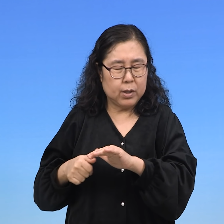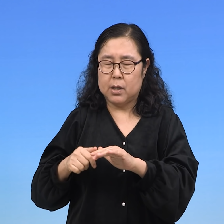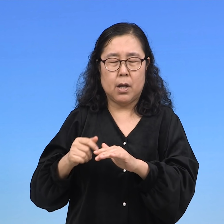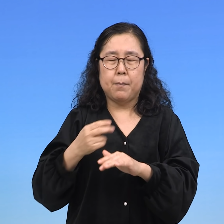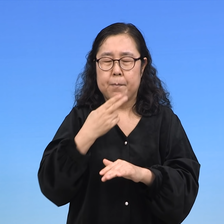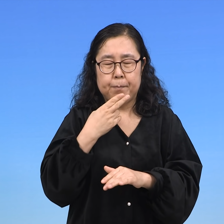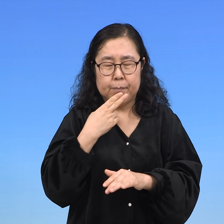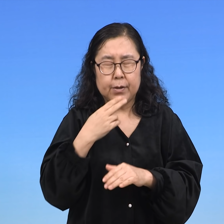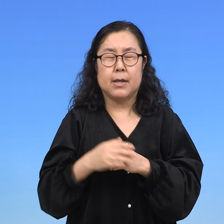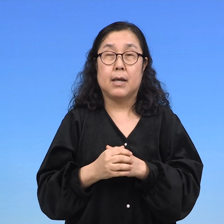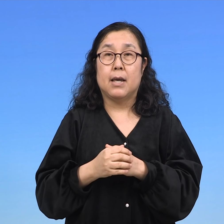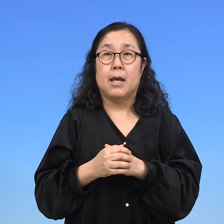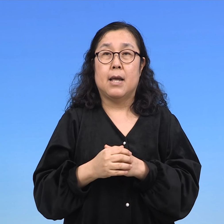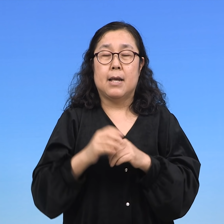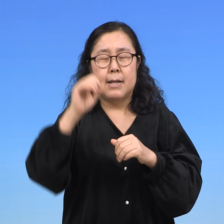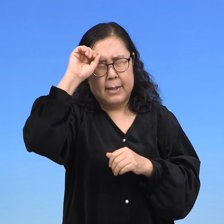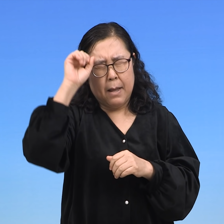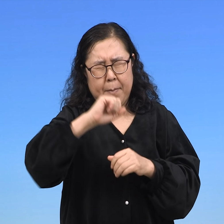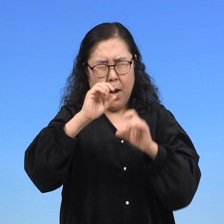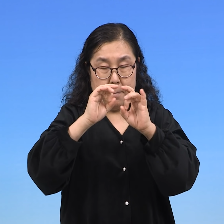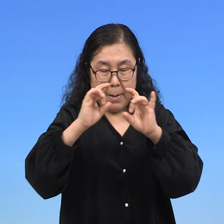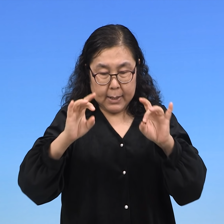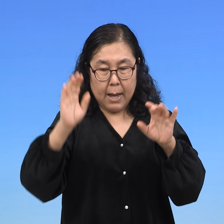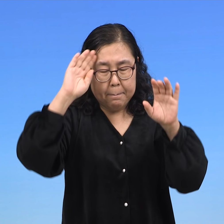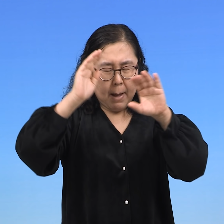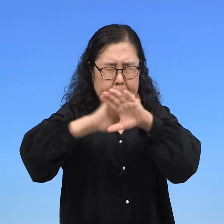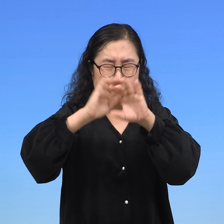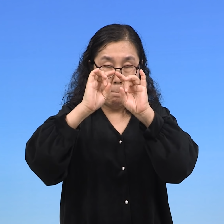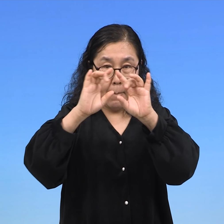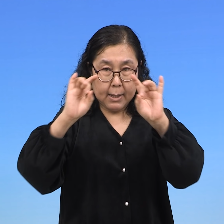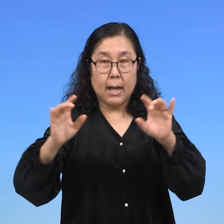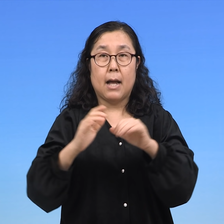것이 아니라 새벽마다 저녁마다